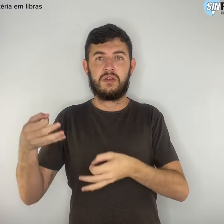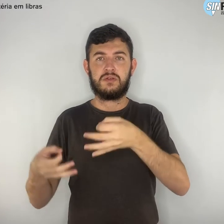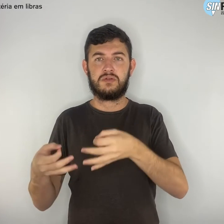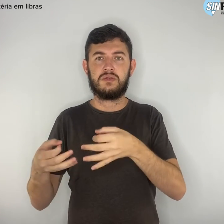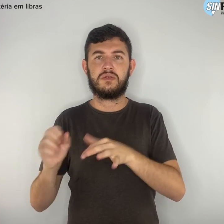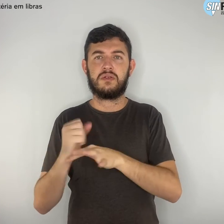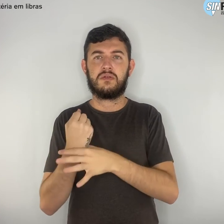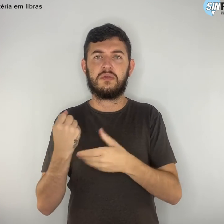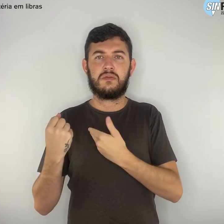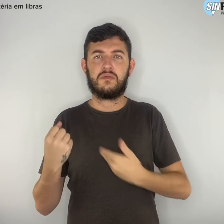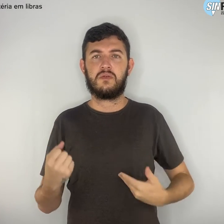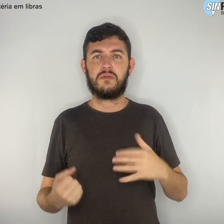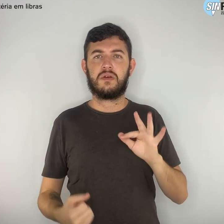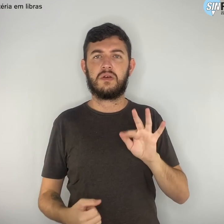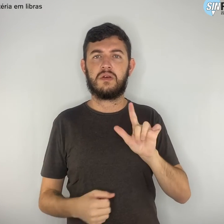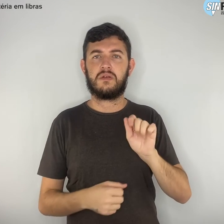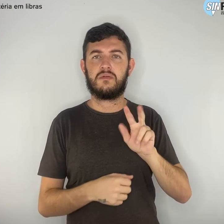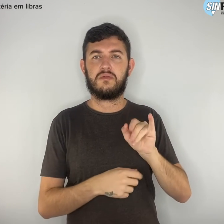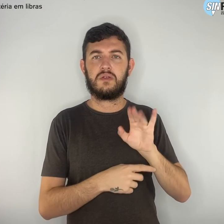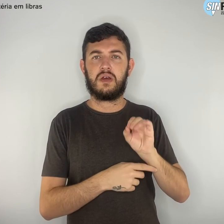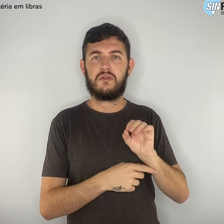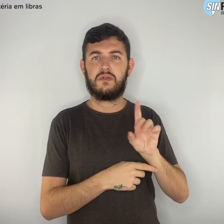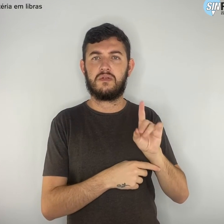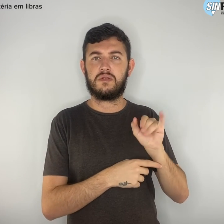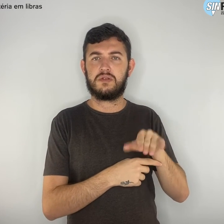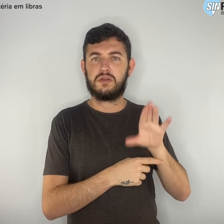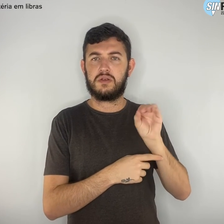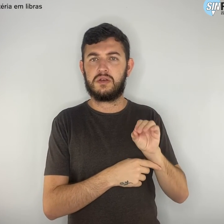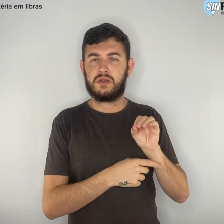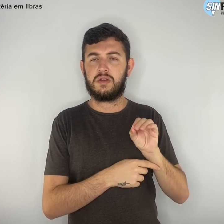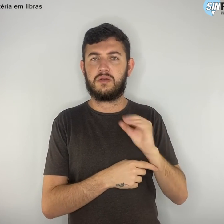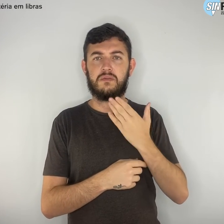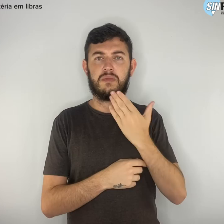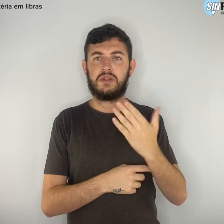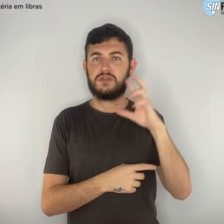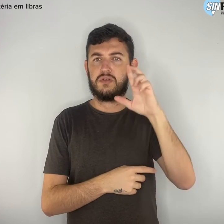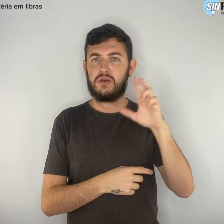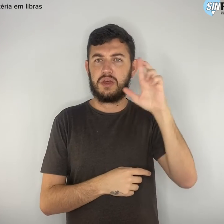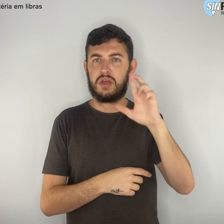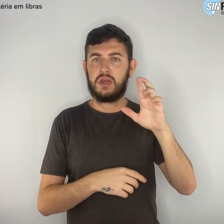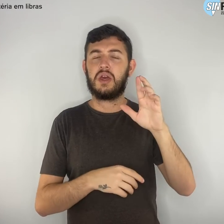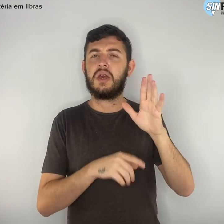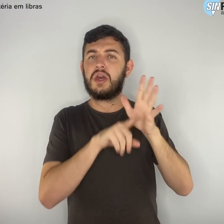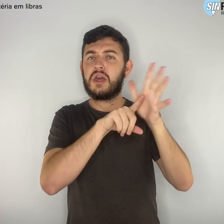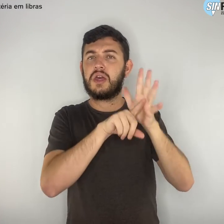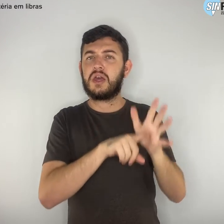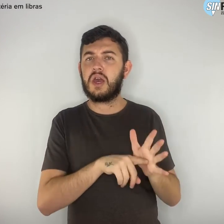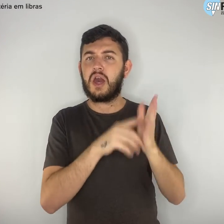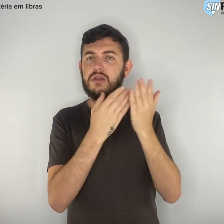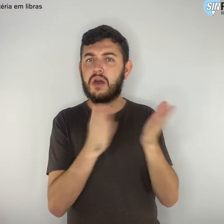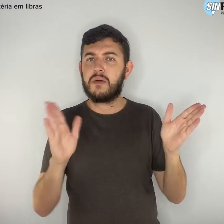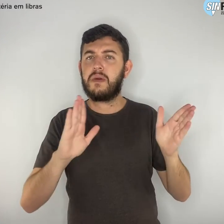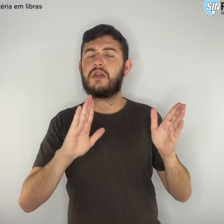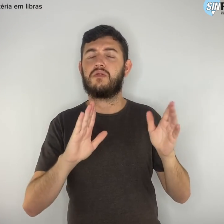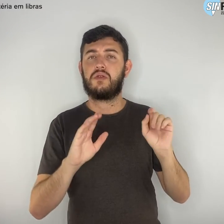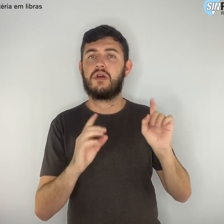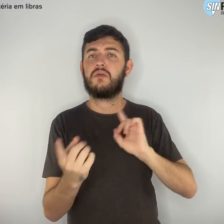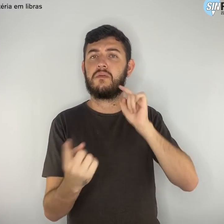Flávio Dino, determinou a abertura de inquérito policial para apurar o crime de genocídio e